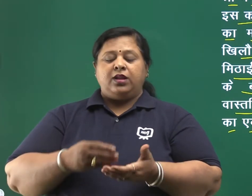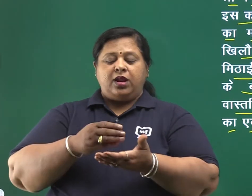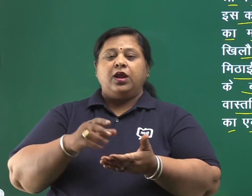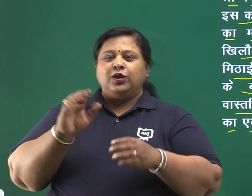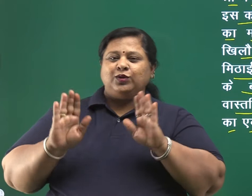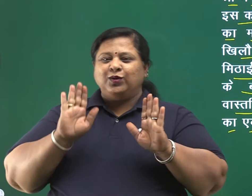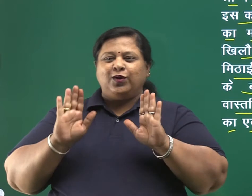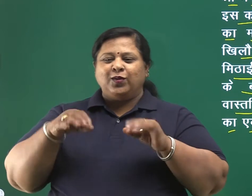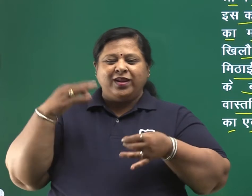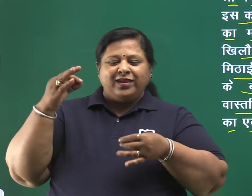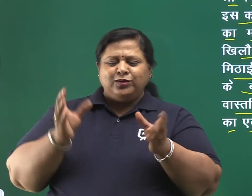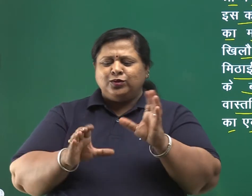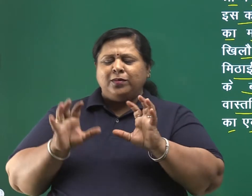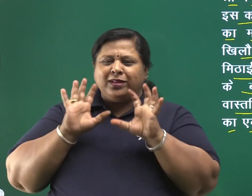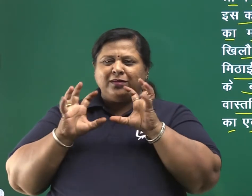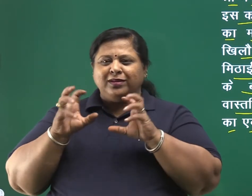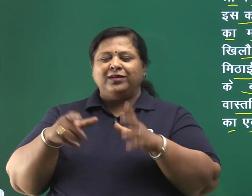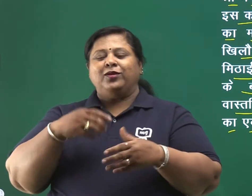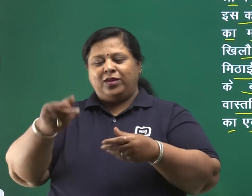खिलौने बेचता है,